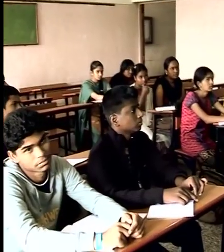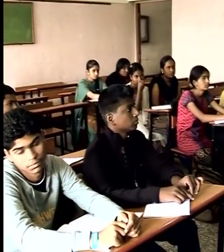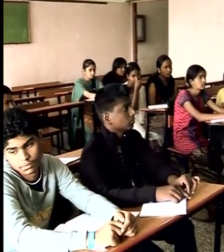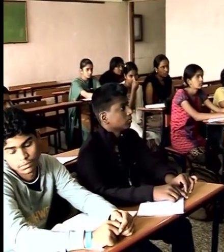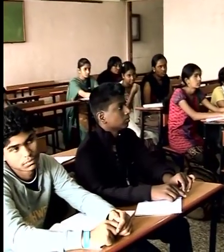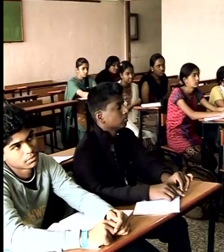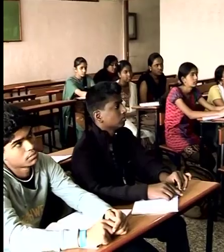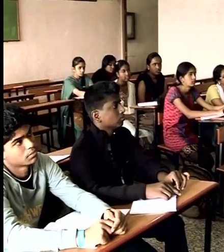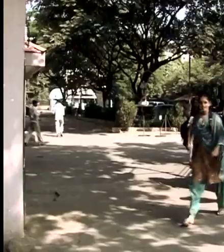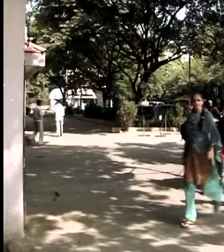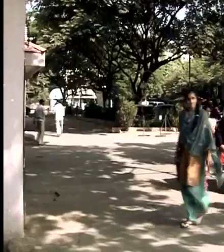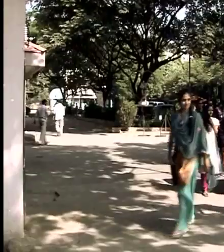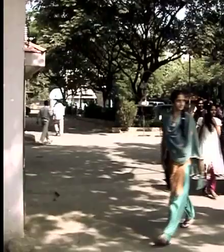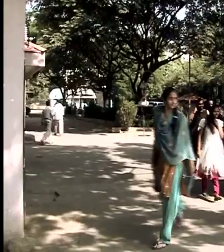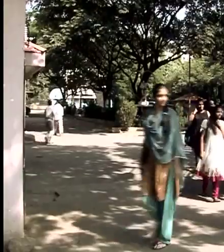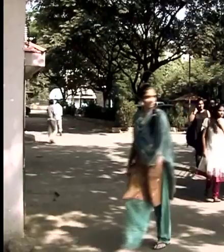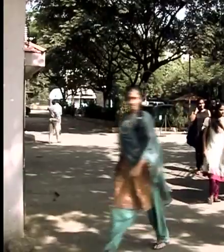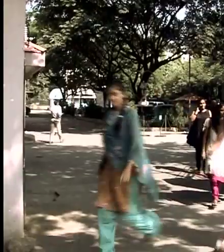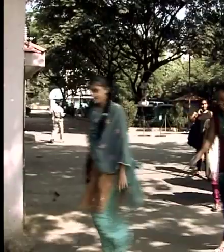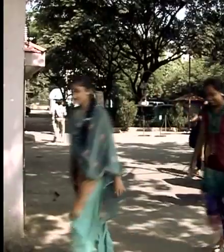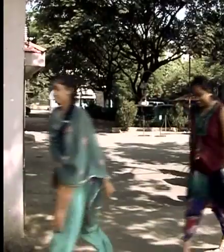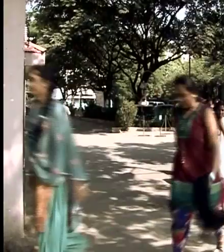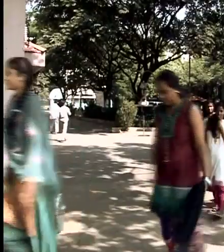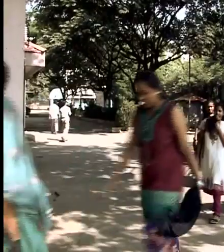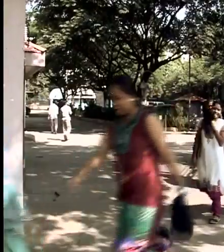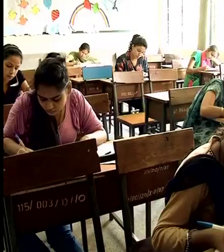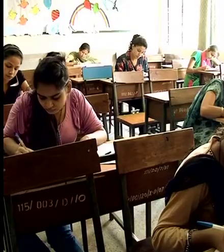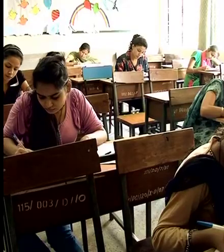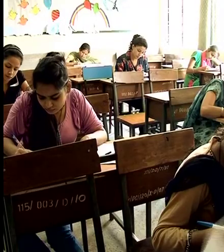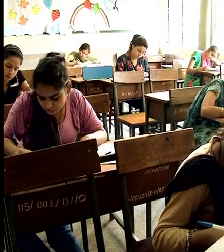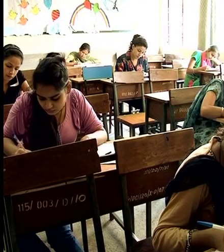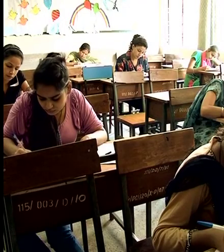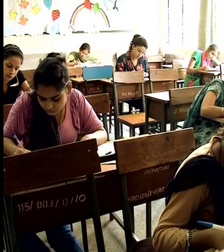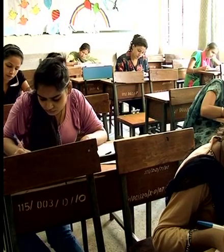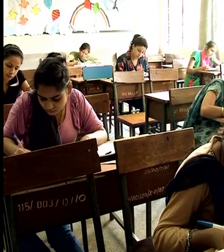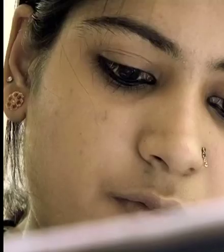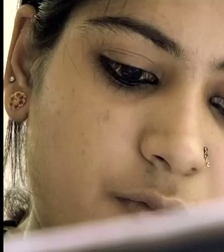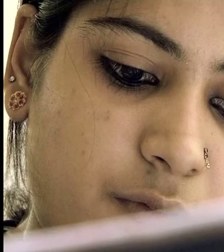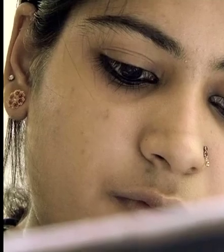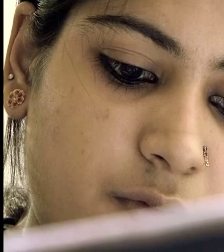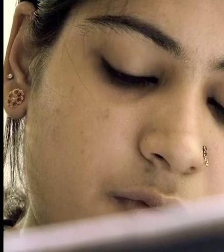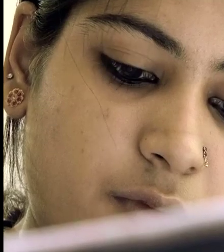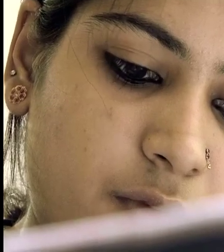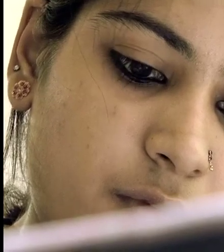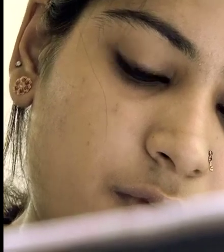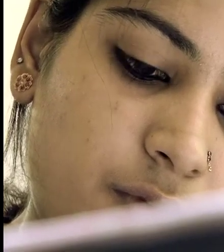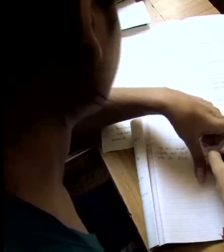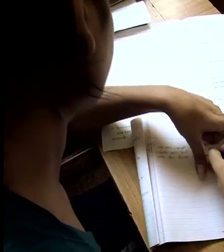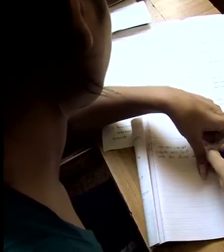हम पढ़ाते हैं की जगह NIOS की नई सोच है, हम वो पढ़ाते हैं जो आप पढ़ना चाहते